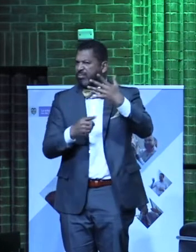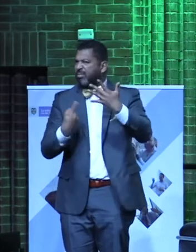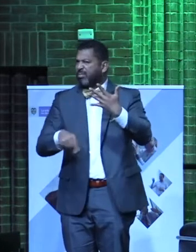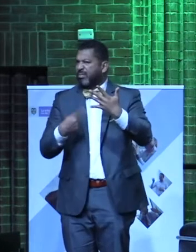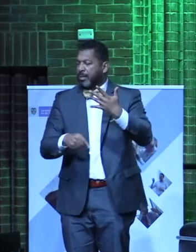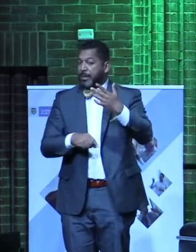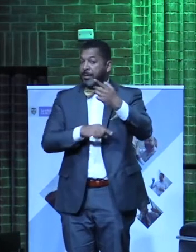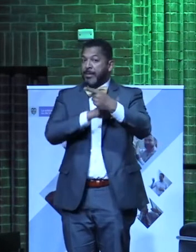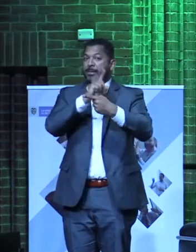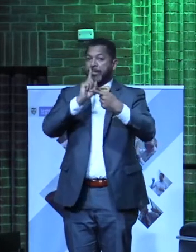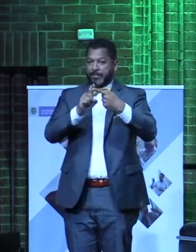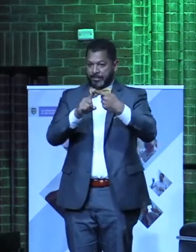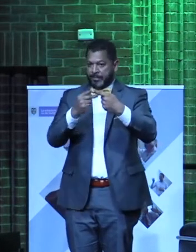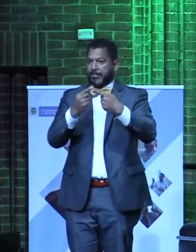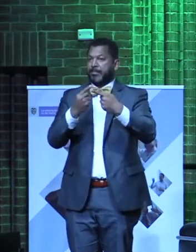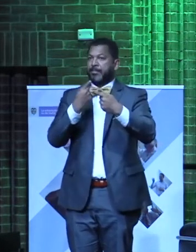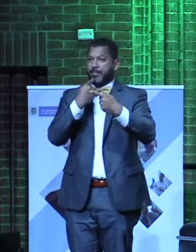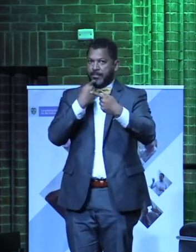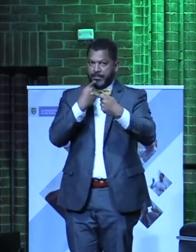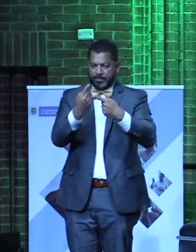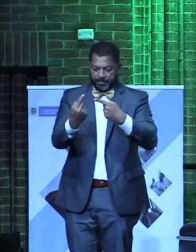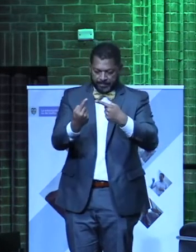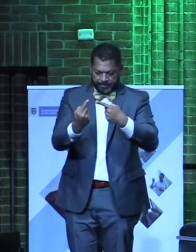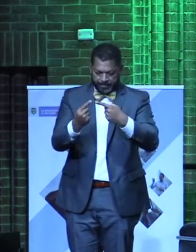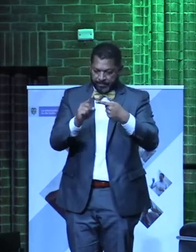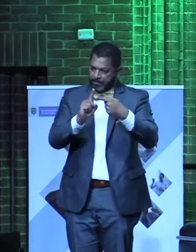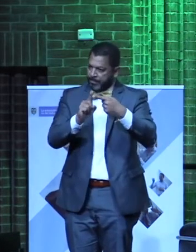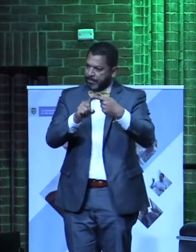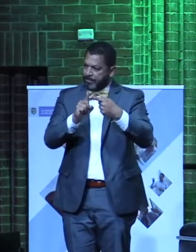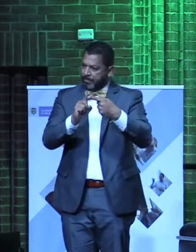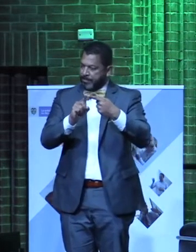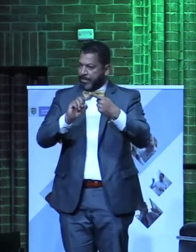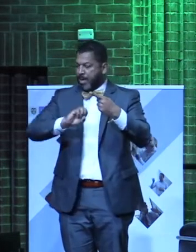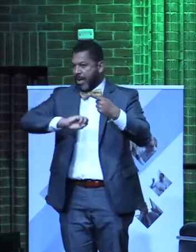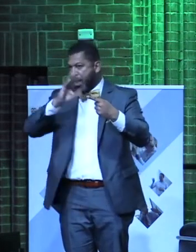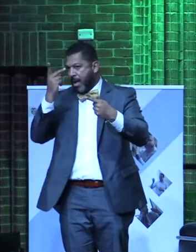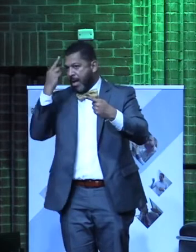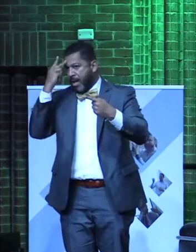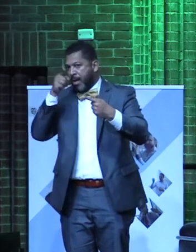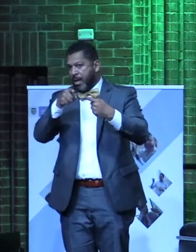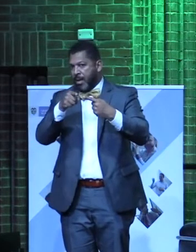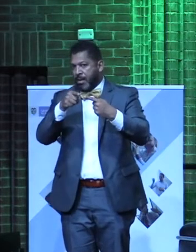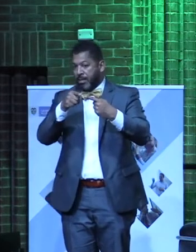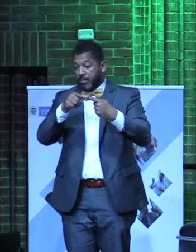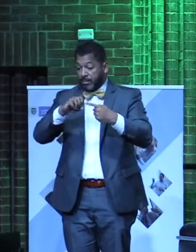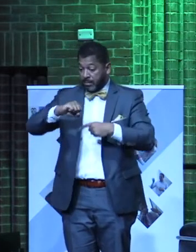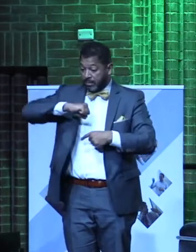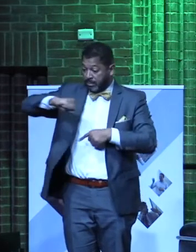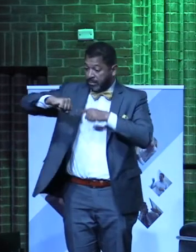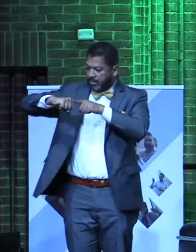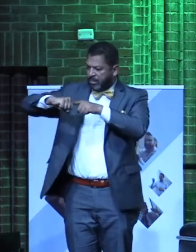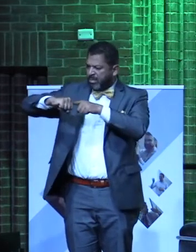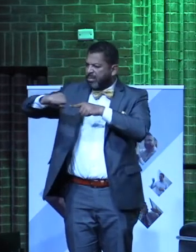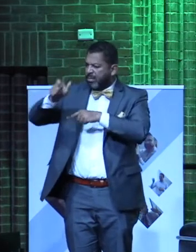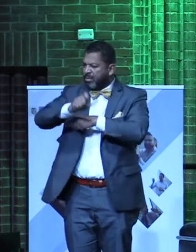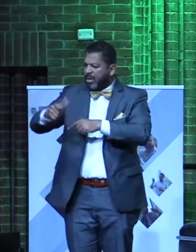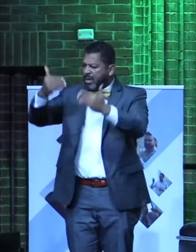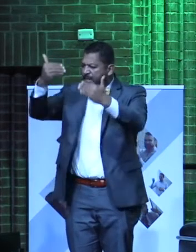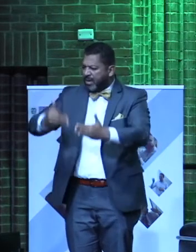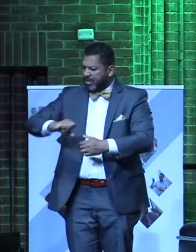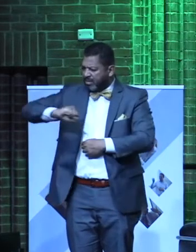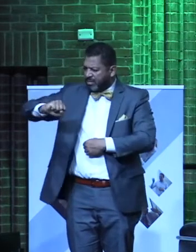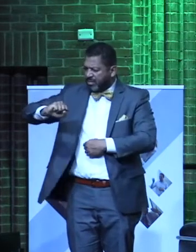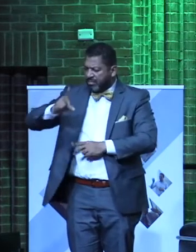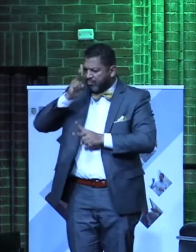Uno primero, voy a decirlo, aunque pues bueno, uno primero obviamente es garantizar los derechos de las personas con discapacidad que